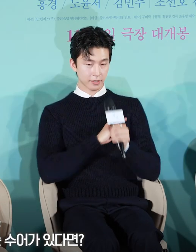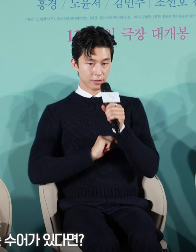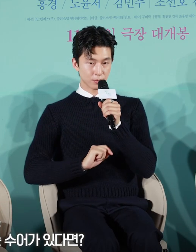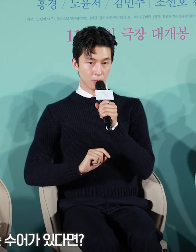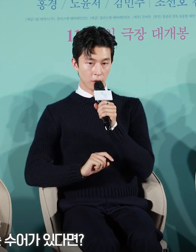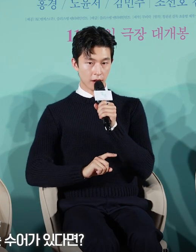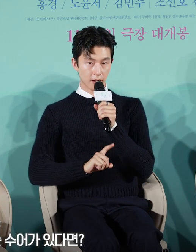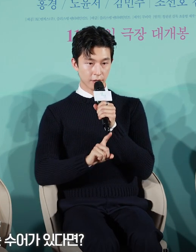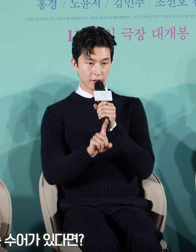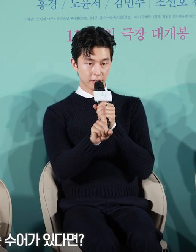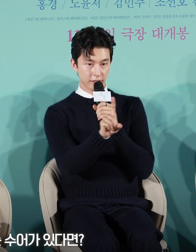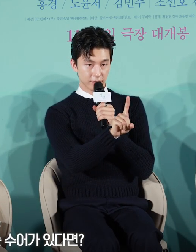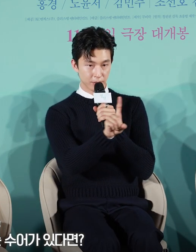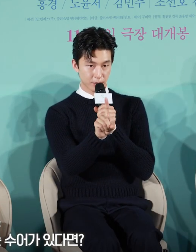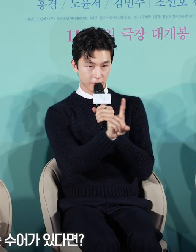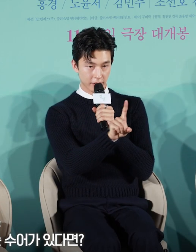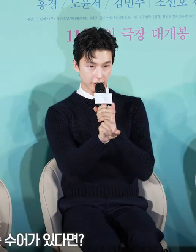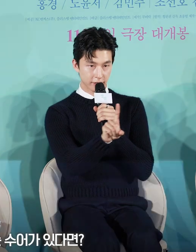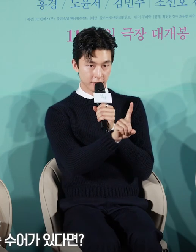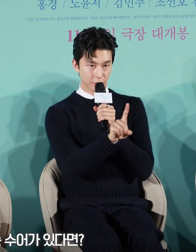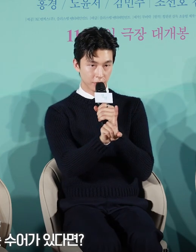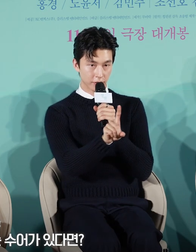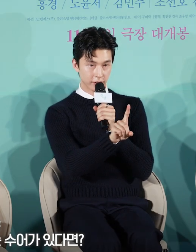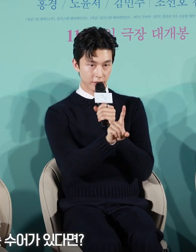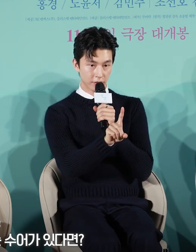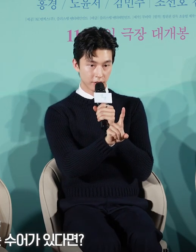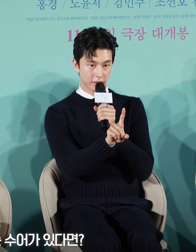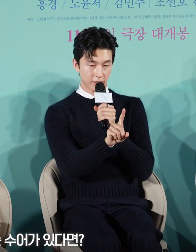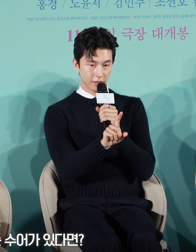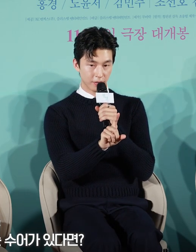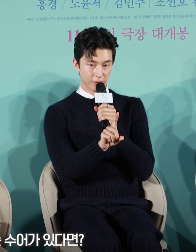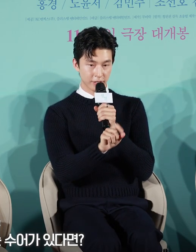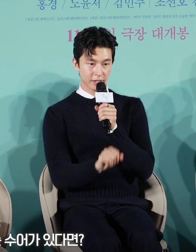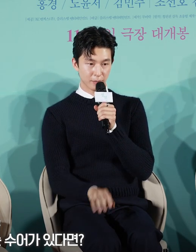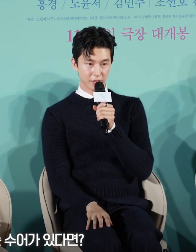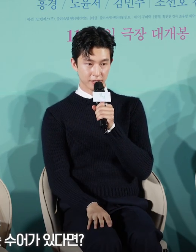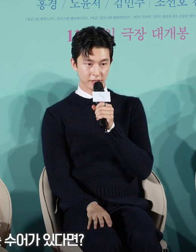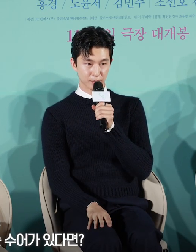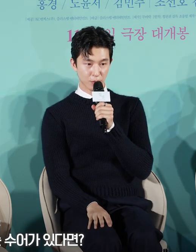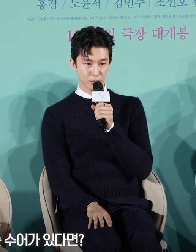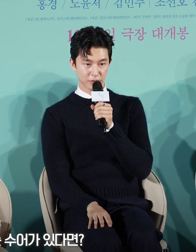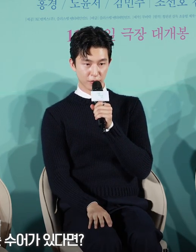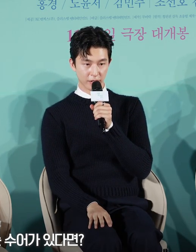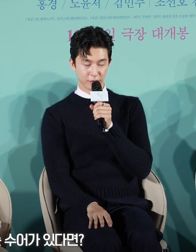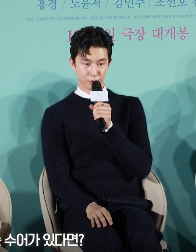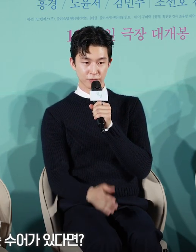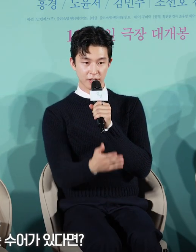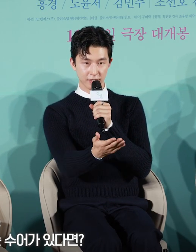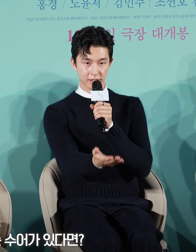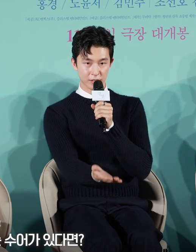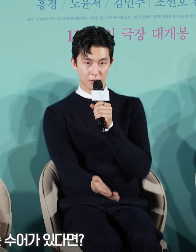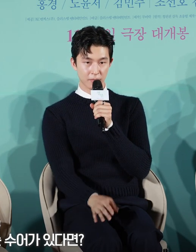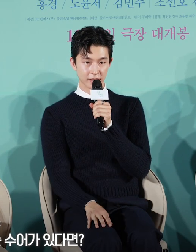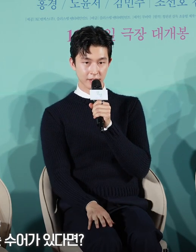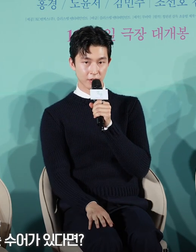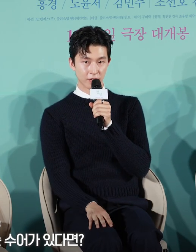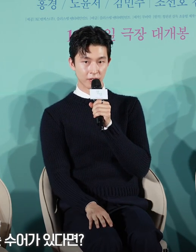뭐야? 할 때는 이렇게 하더라고요. 그래서 그게 갑자기 지금 떠오르는 것 같아요. 누군가한테 처음 만나서